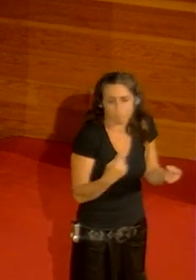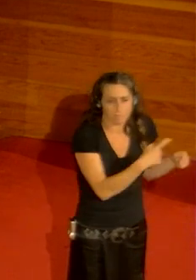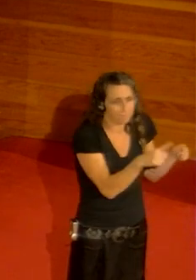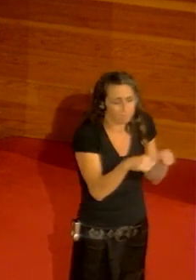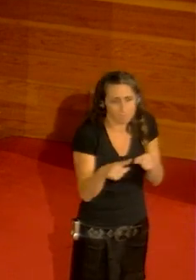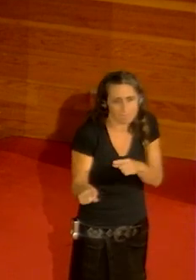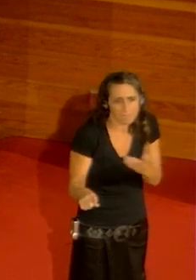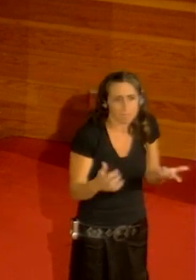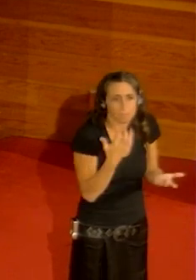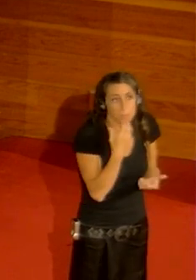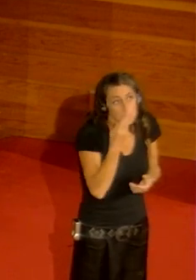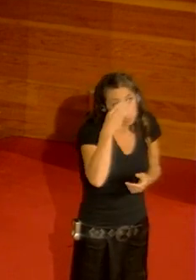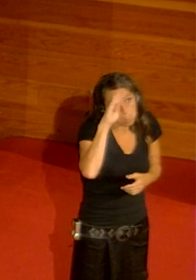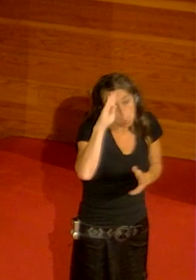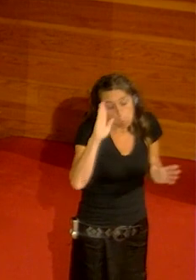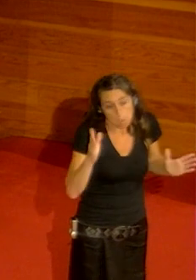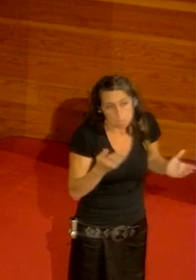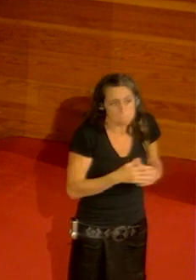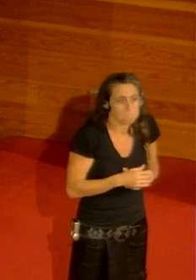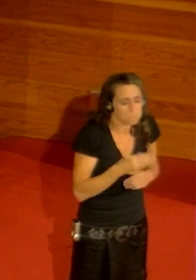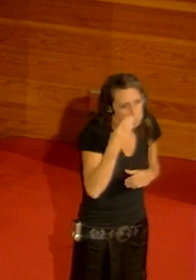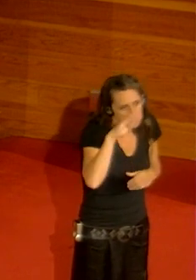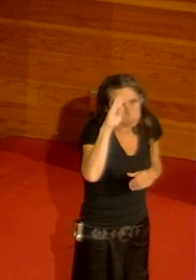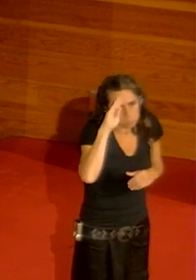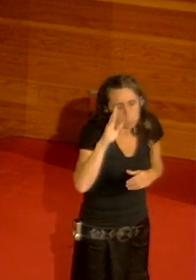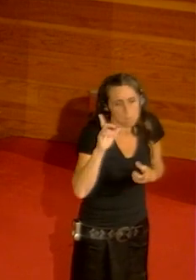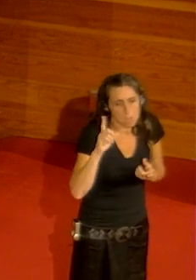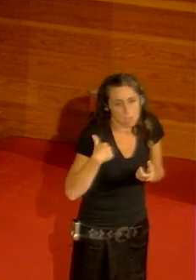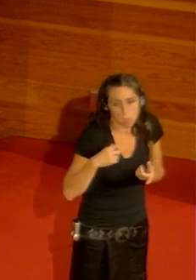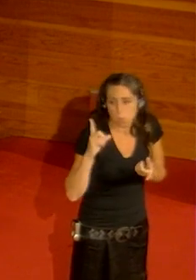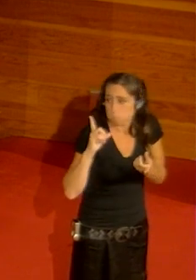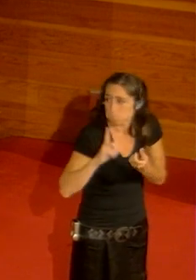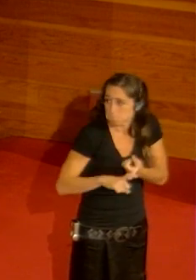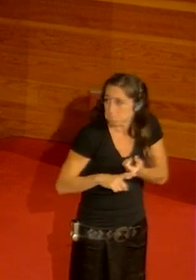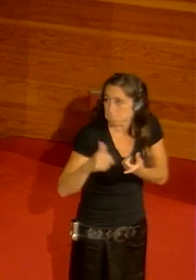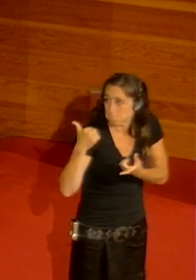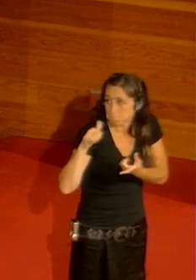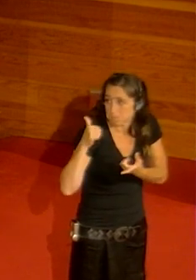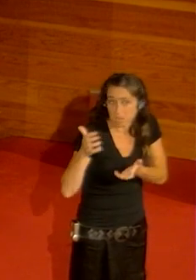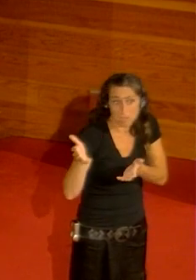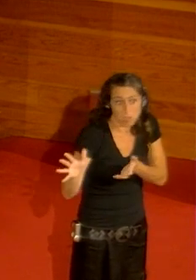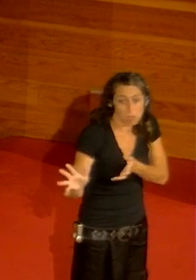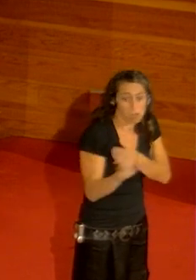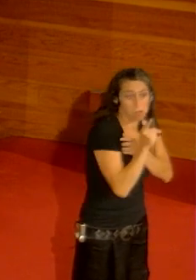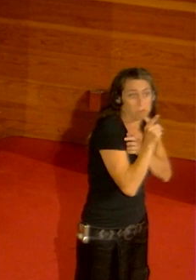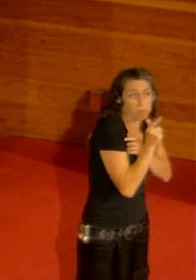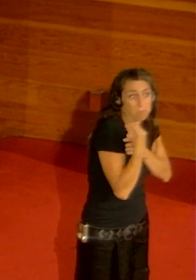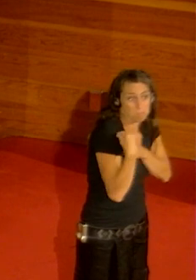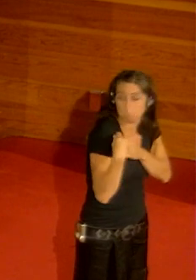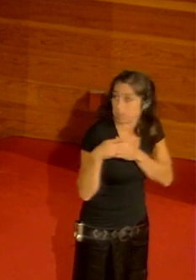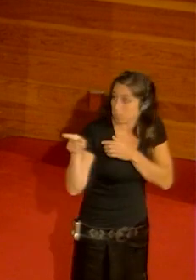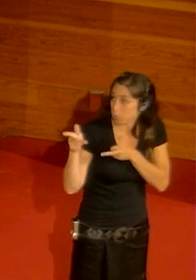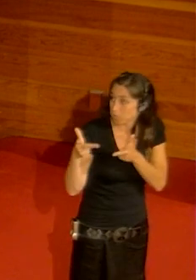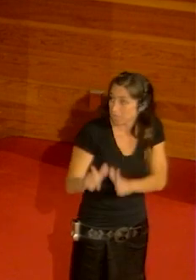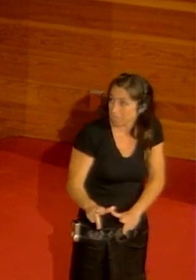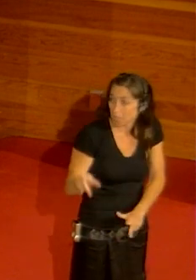creo que Cuba me queda un poco más me llevé a un marido cubano que estoy sentado que por cierto es el autor de las fotografías que ha enseñado